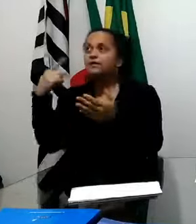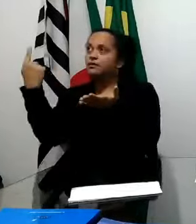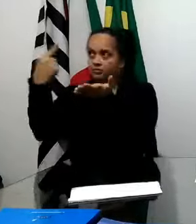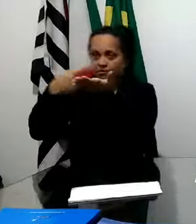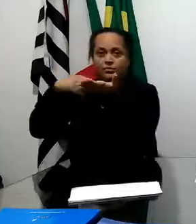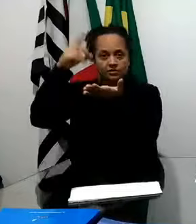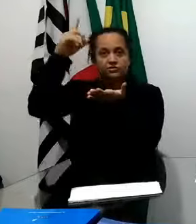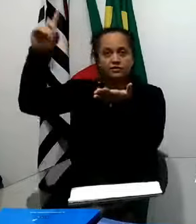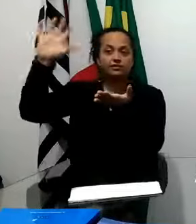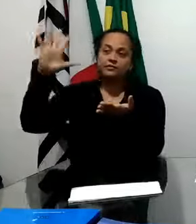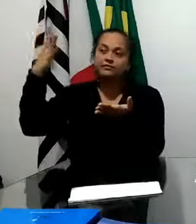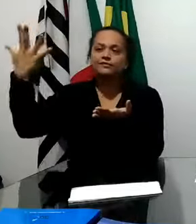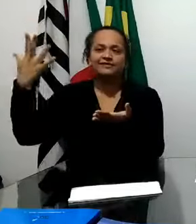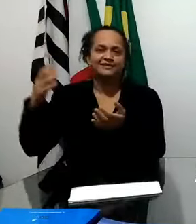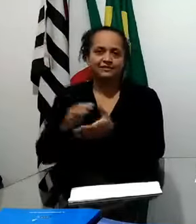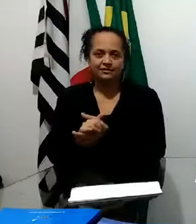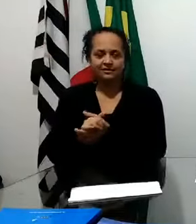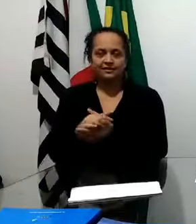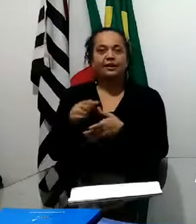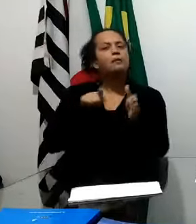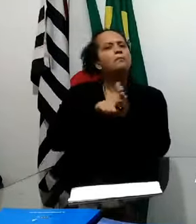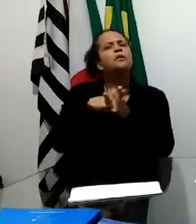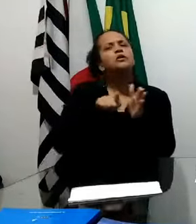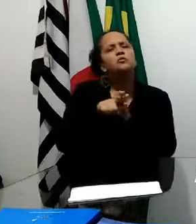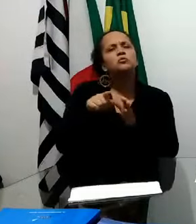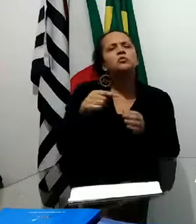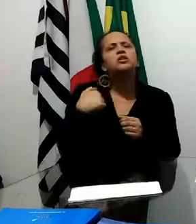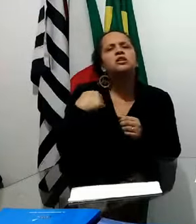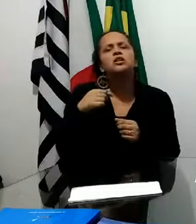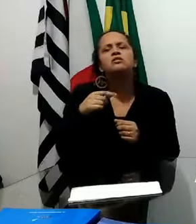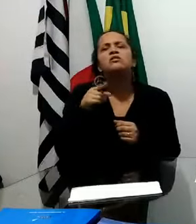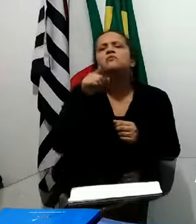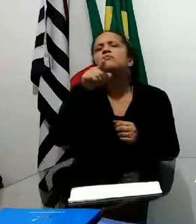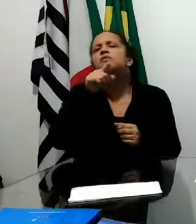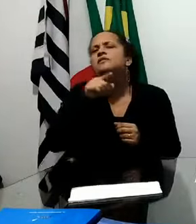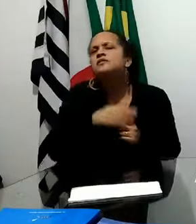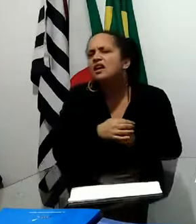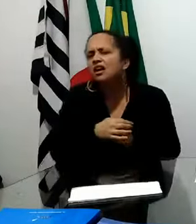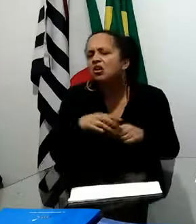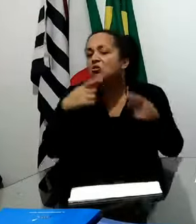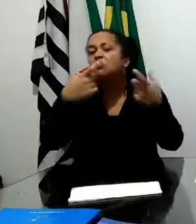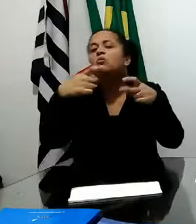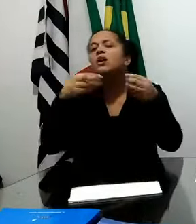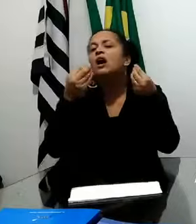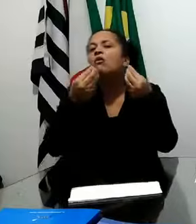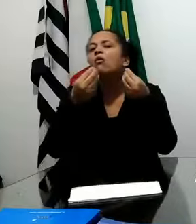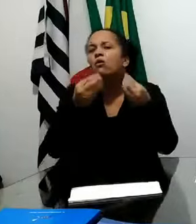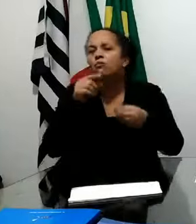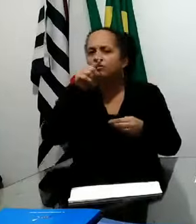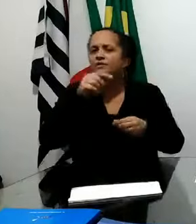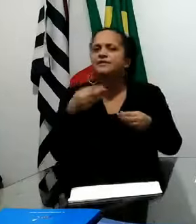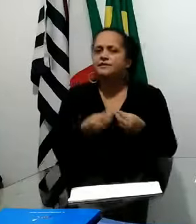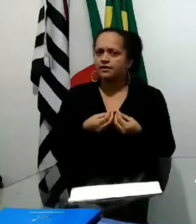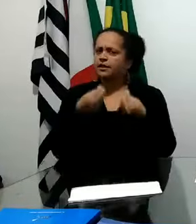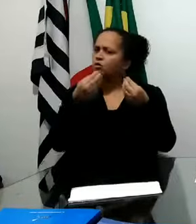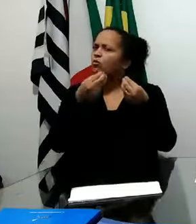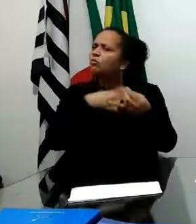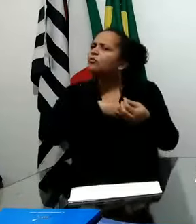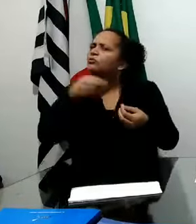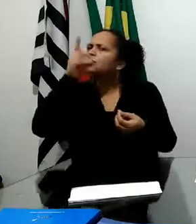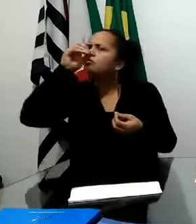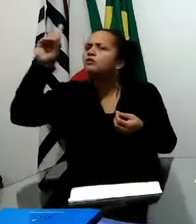a pergunta que eu te faço é: onde é que nós devemos estar nesse tempo como igreja, como cristãos, como